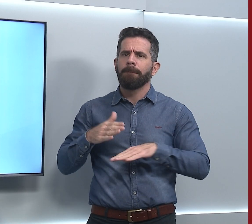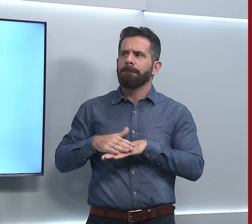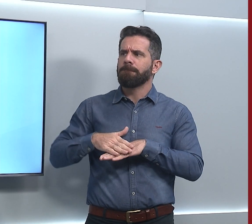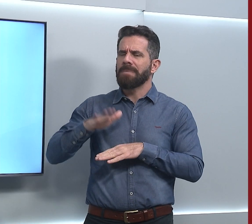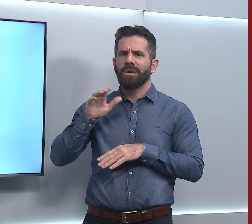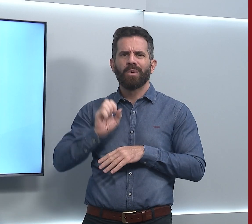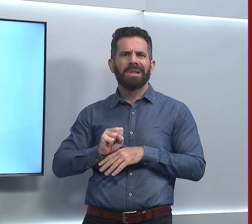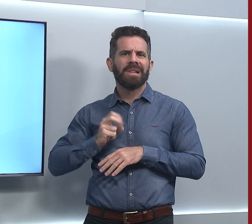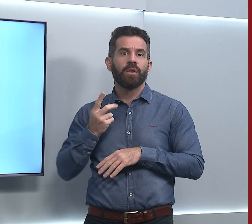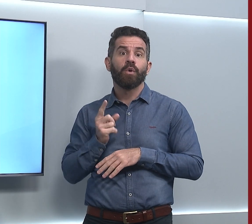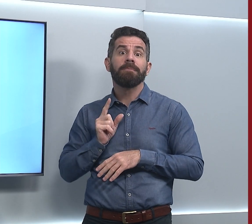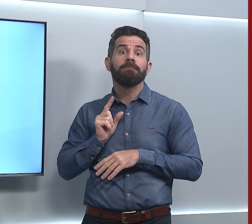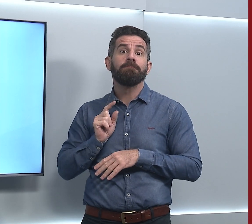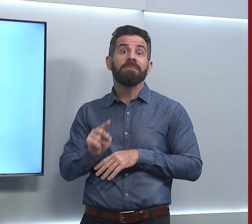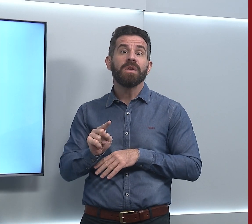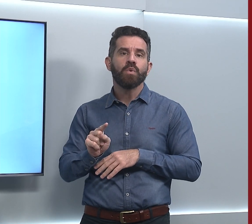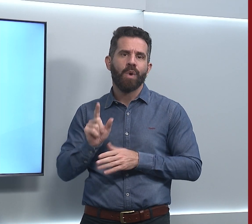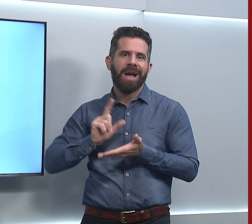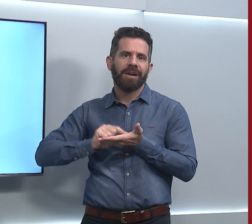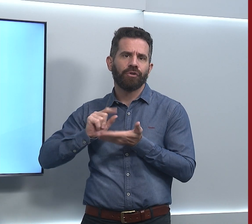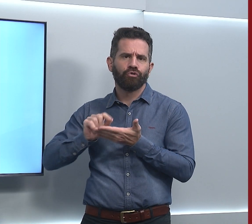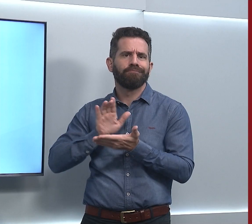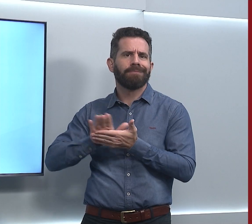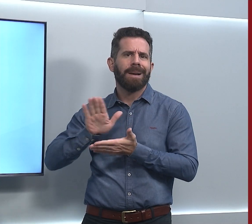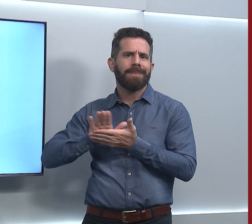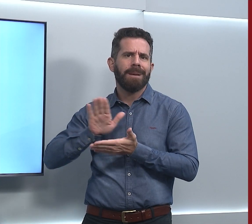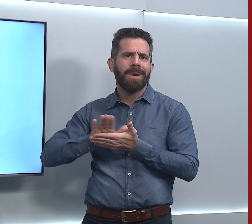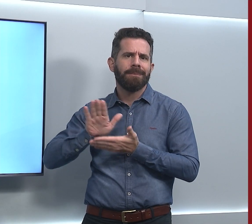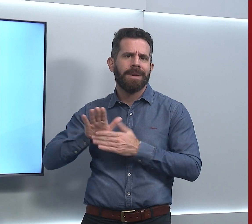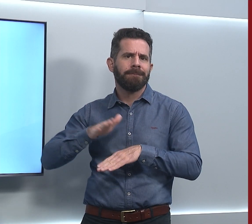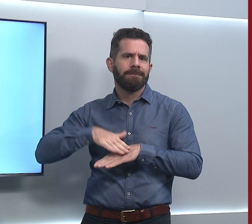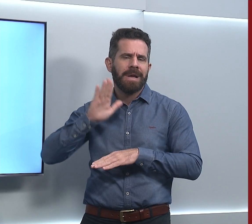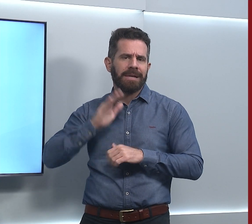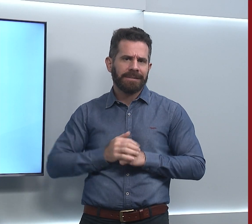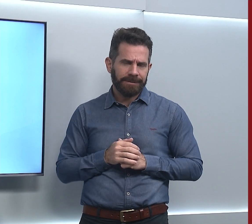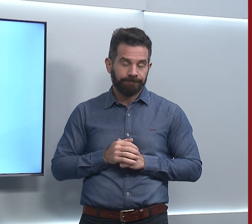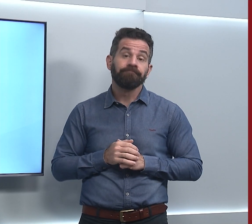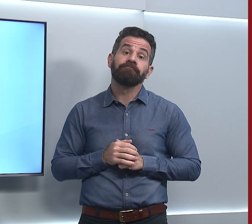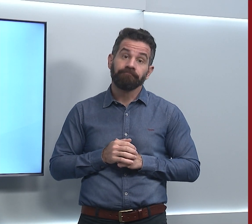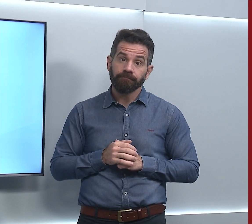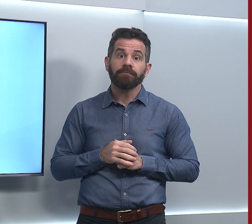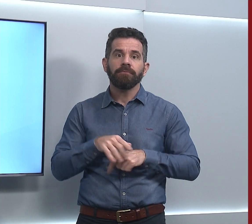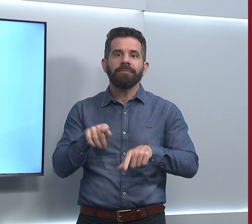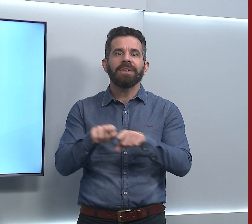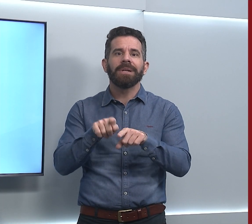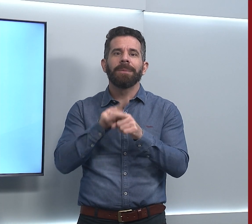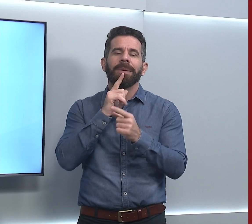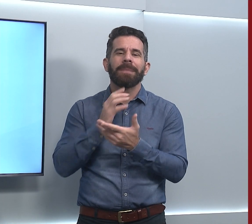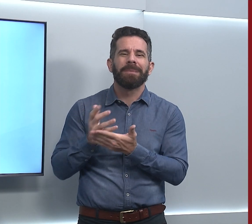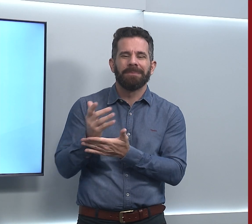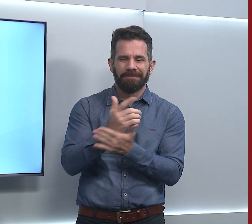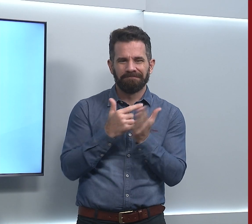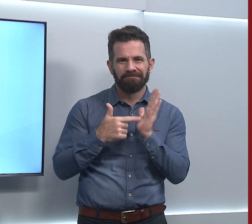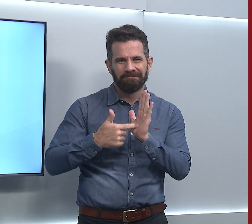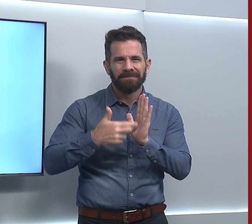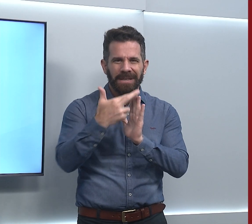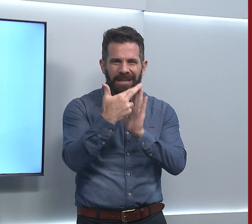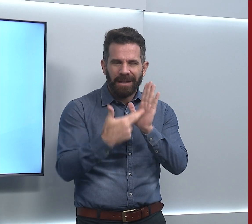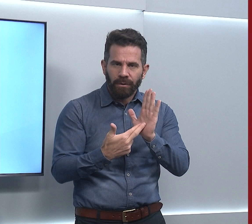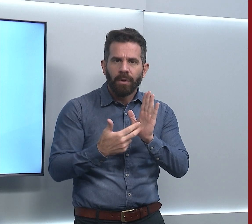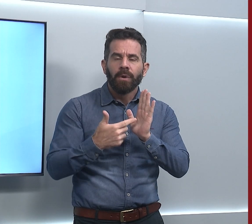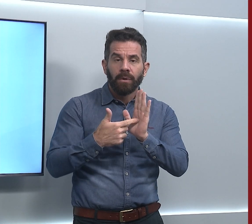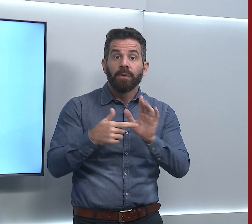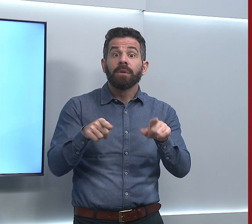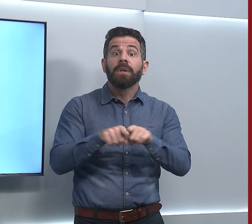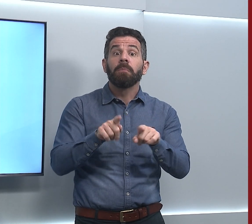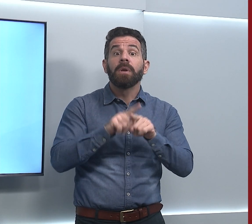de 82 mil artigos científicos publicados. E o levantamento também mostra um aumento expressivo